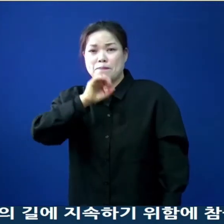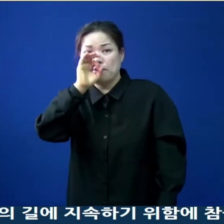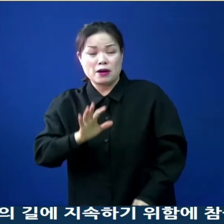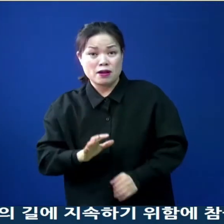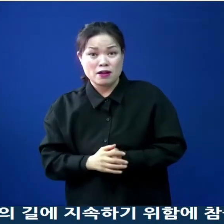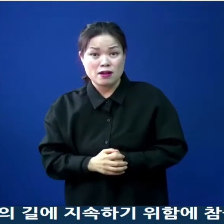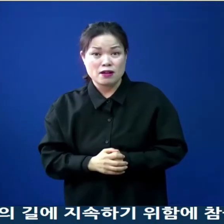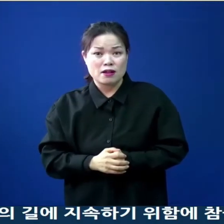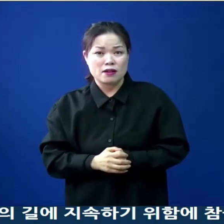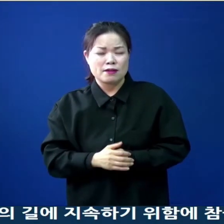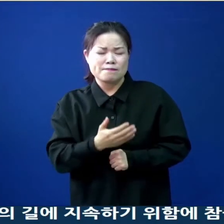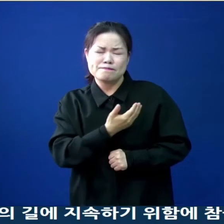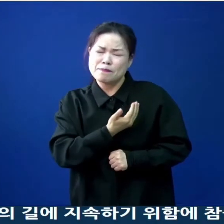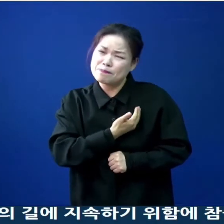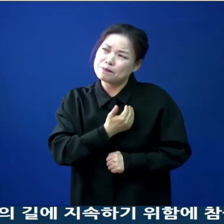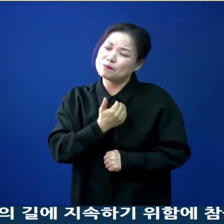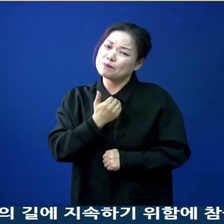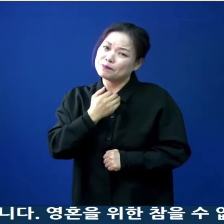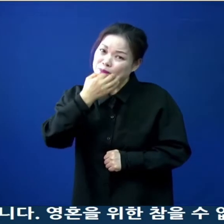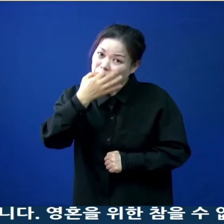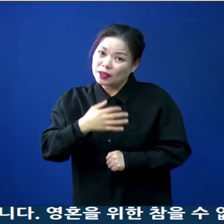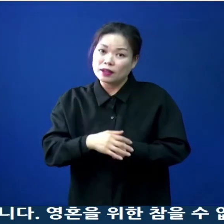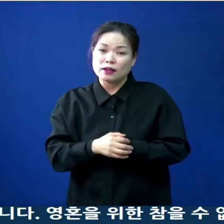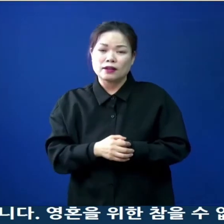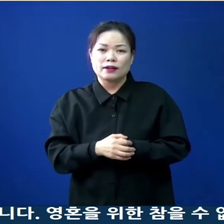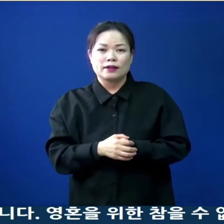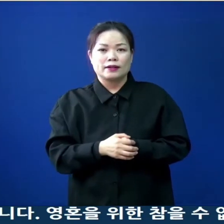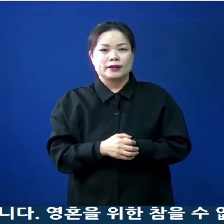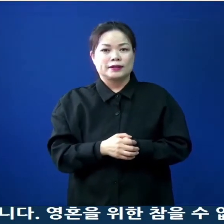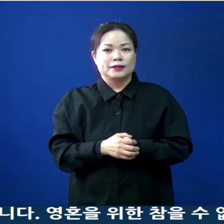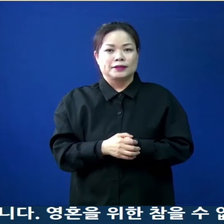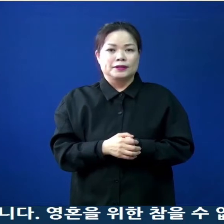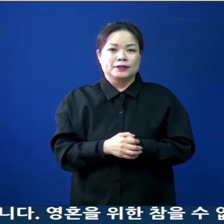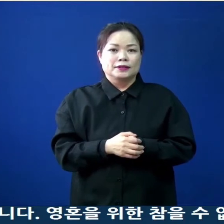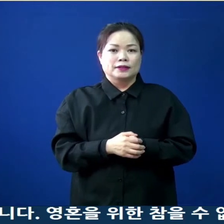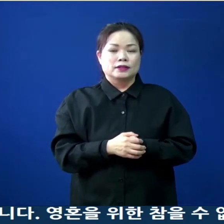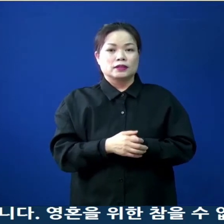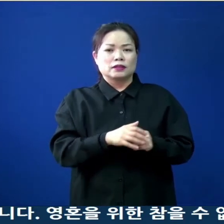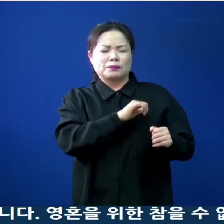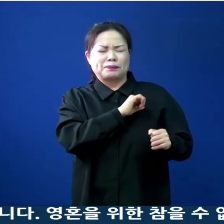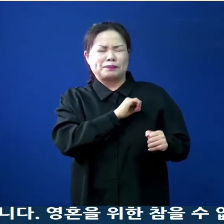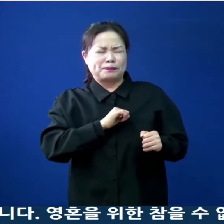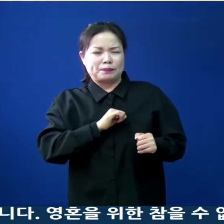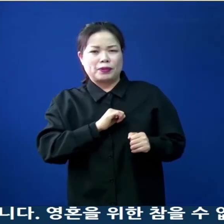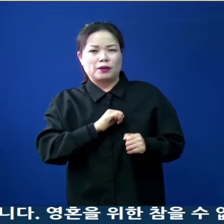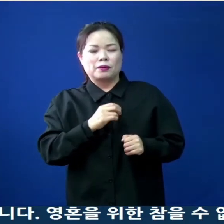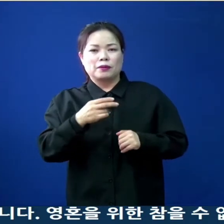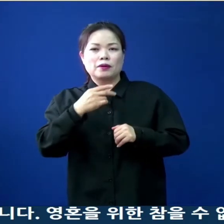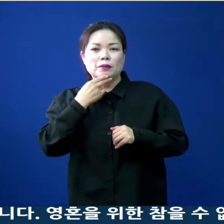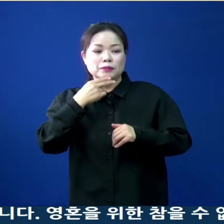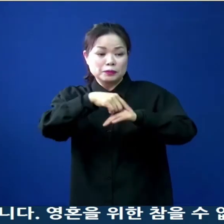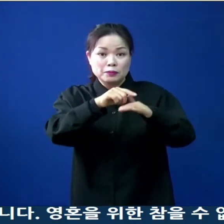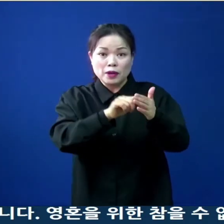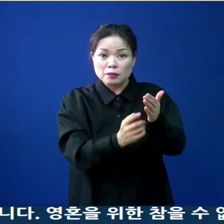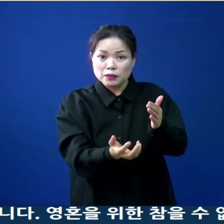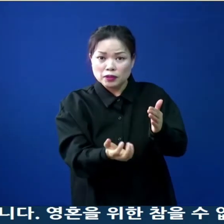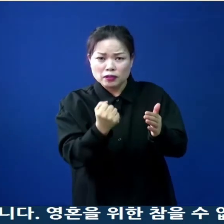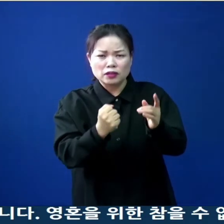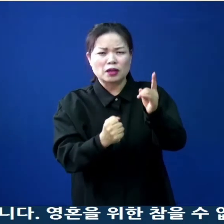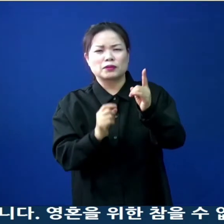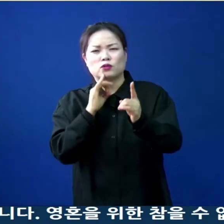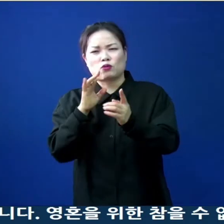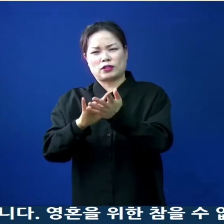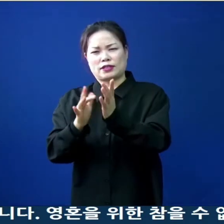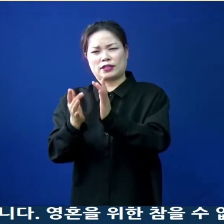없으셨습니다. 더 이상 두고 볼 수 없으셨던 것이죠. 그 견딜 수 없는 마음으로 하나밖에 없는